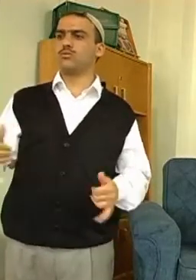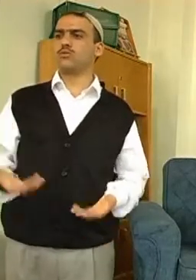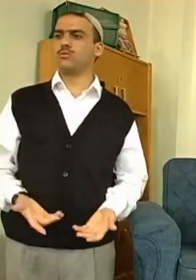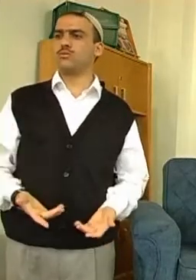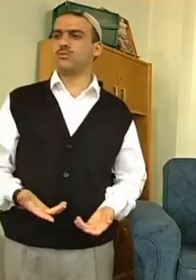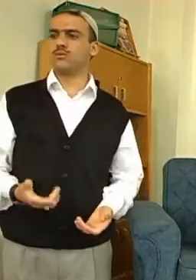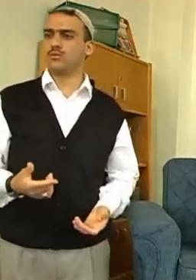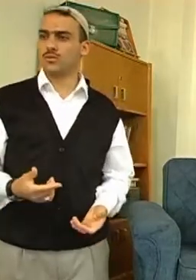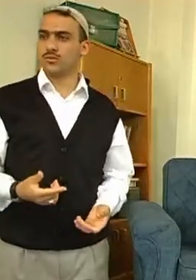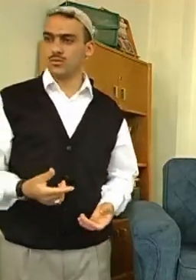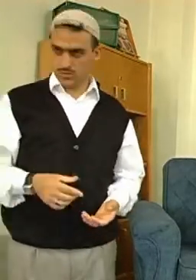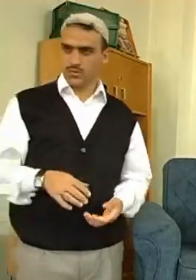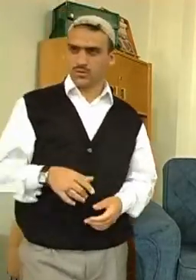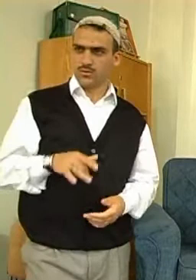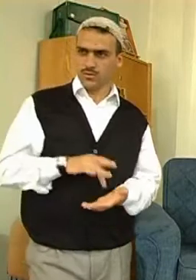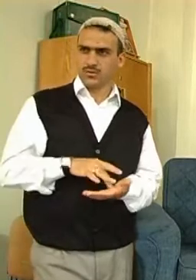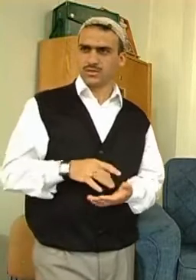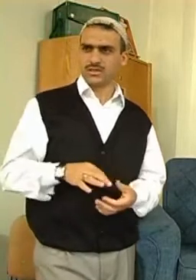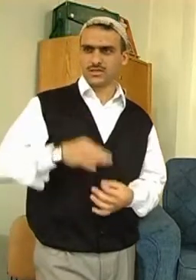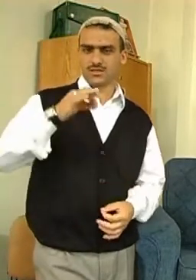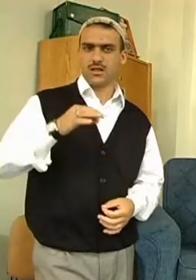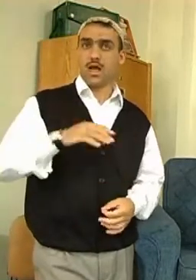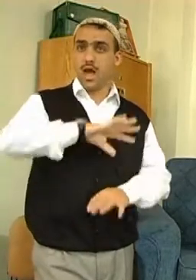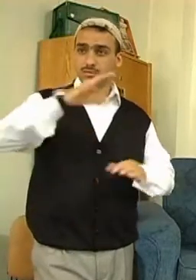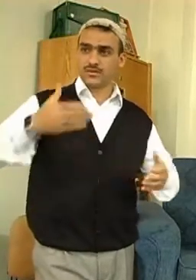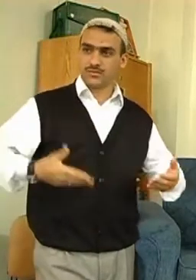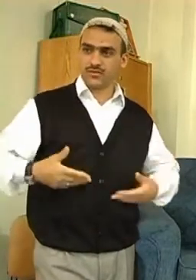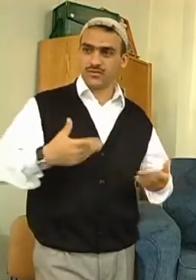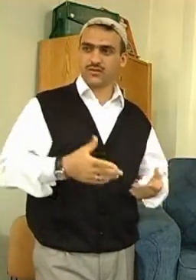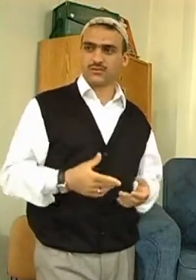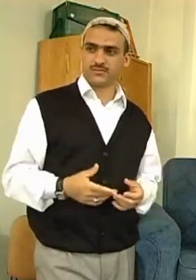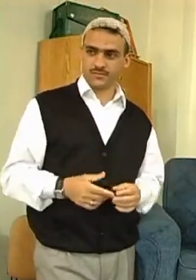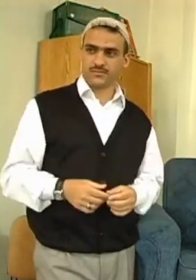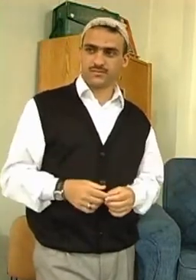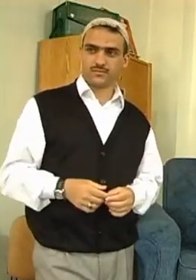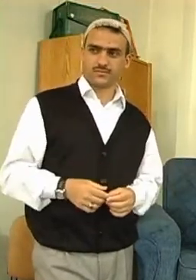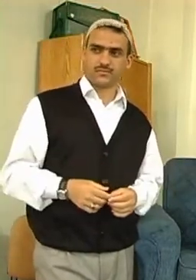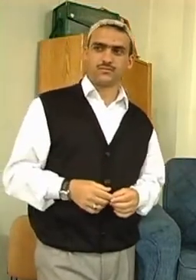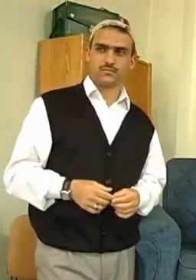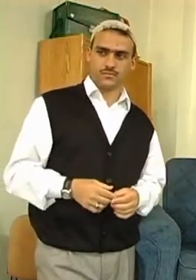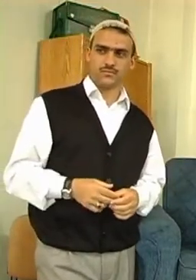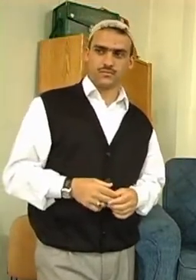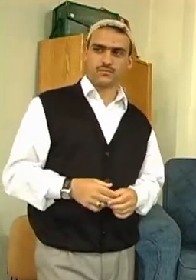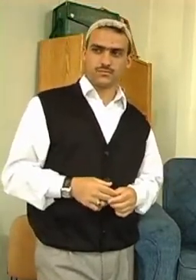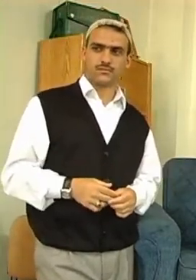kendimize okutuyoruz. Yani Sani Zülcelal'in masnuuyum,